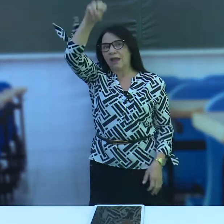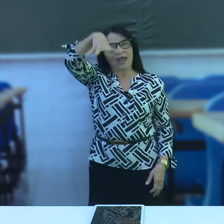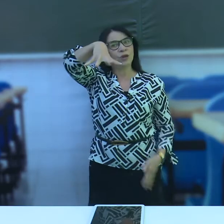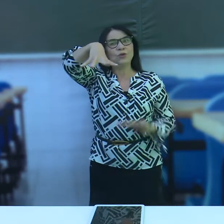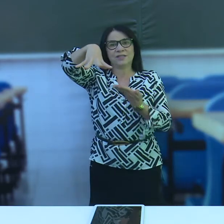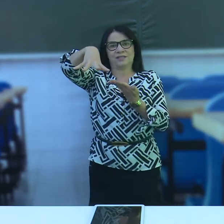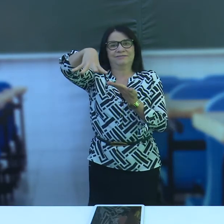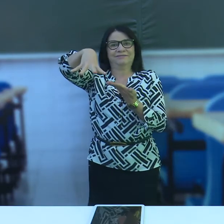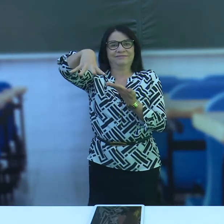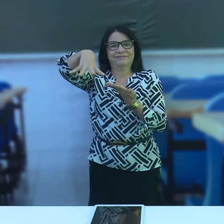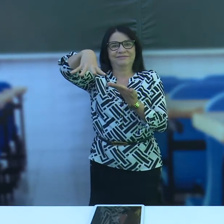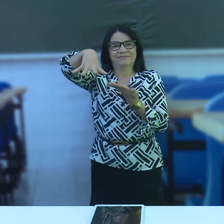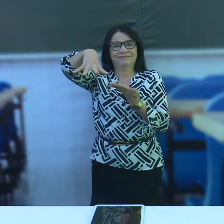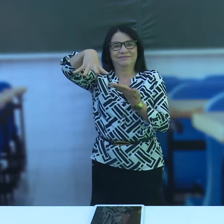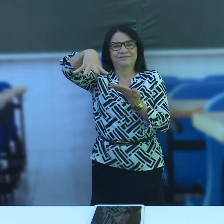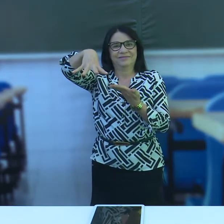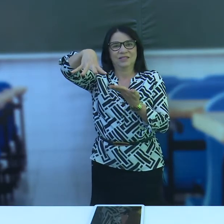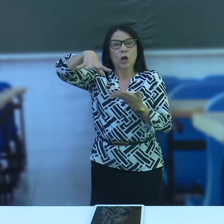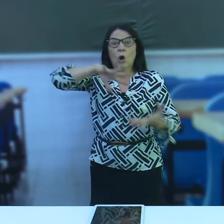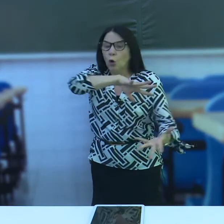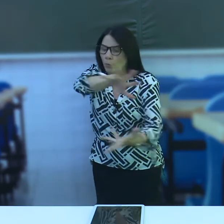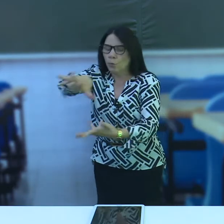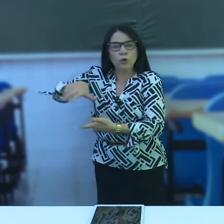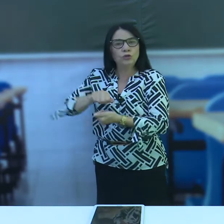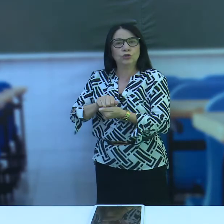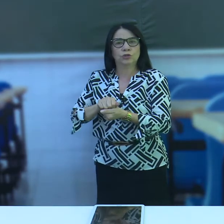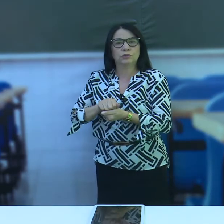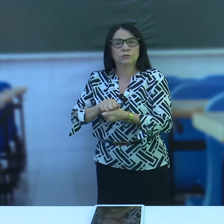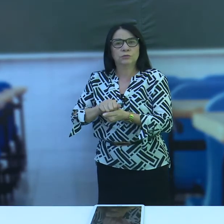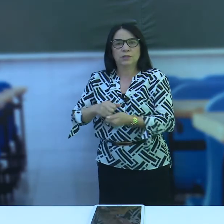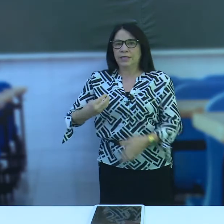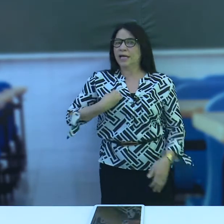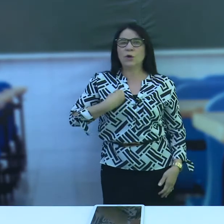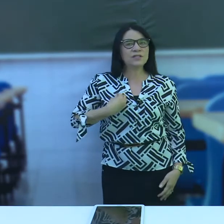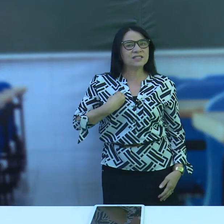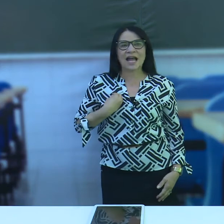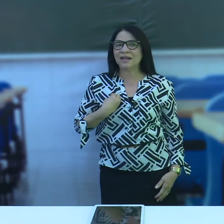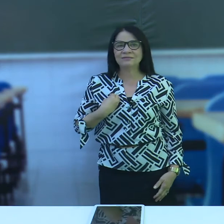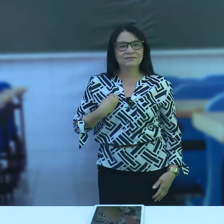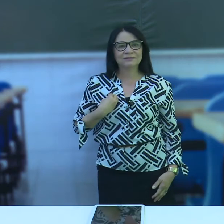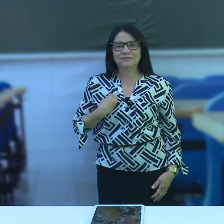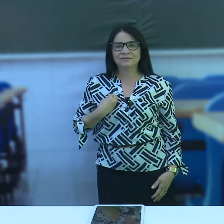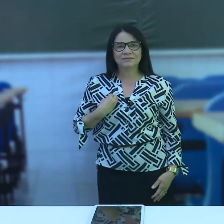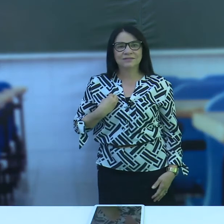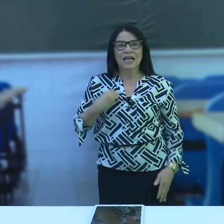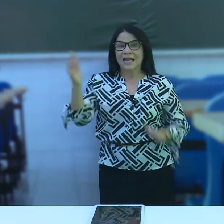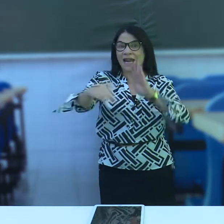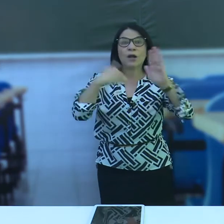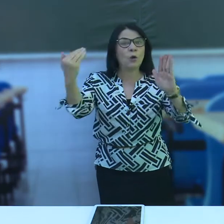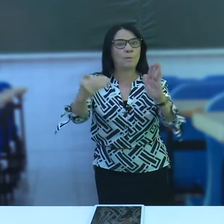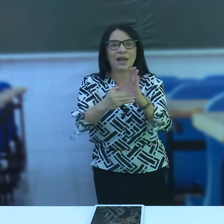é luz. O mundo não está na